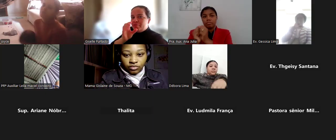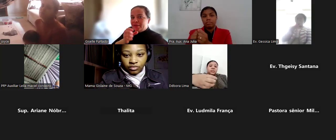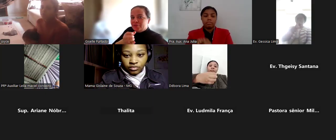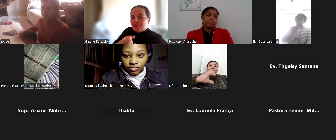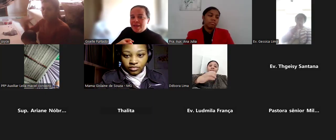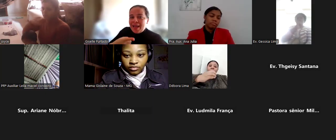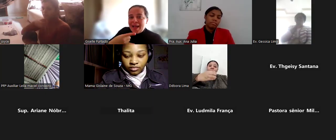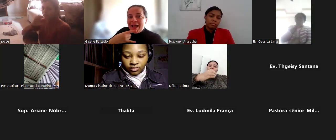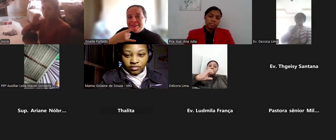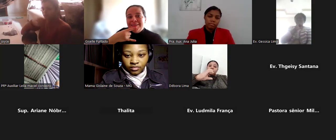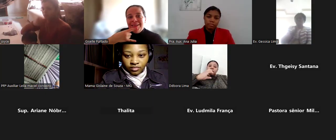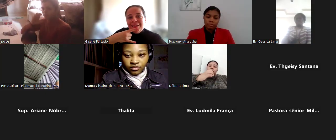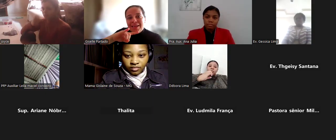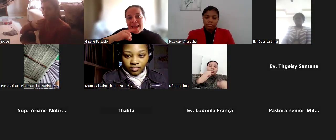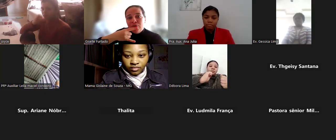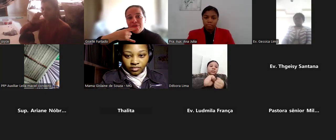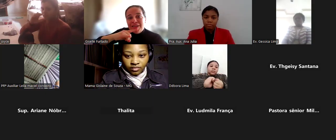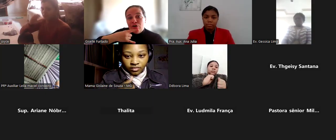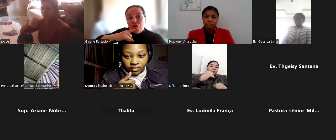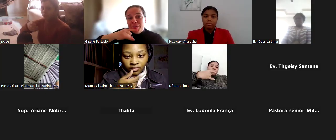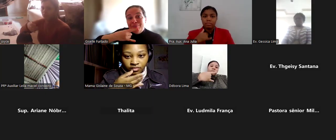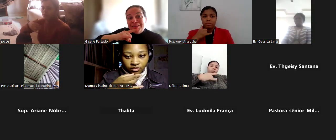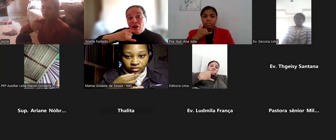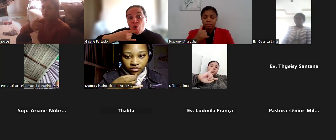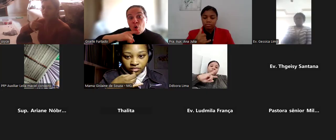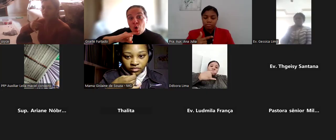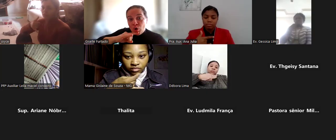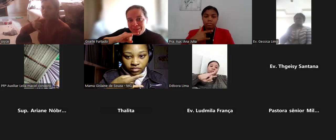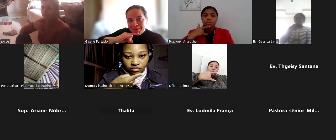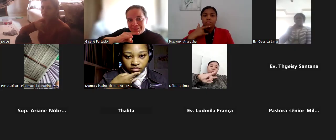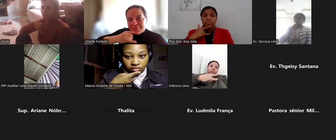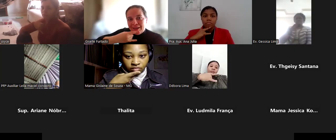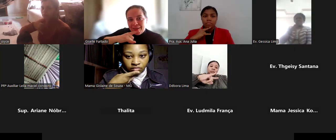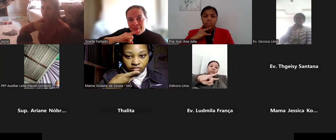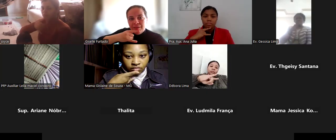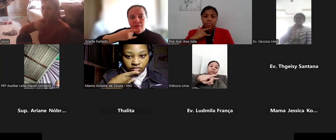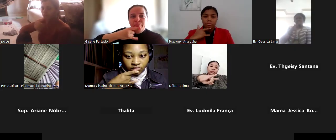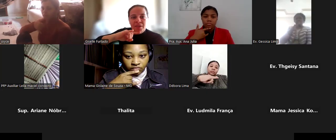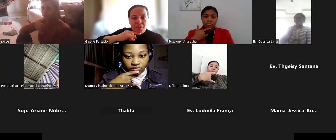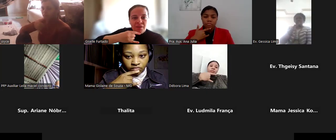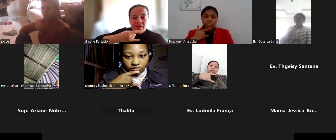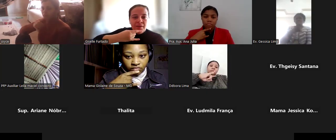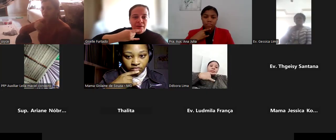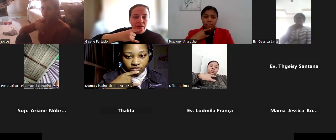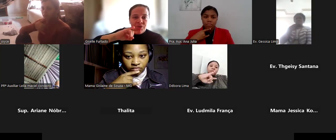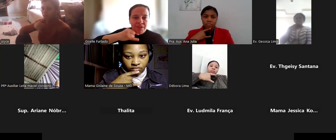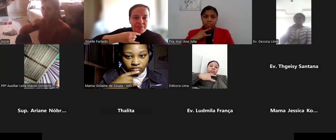movimento. Assim é o sinal de bebida alcoólica, tá? Pinga,